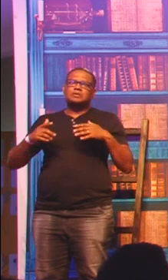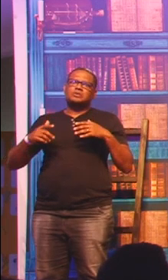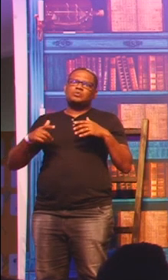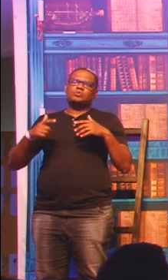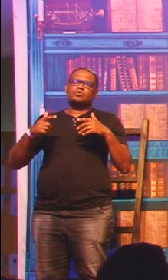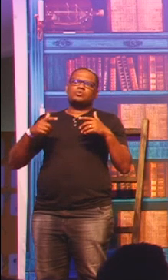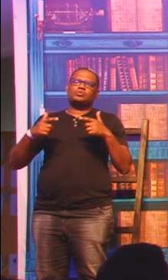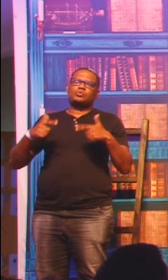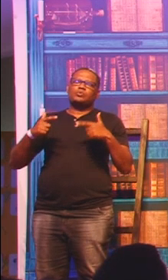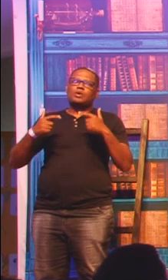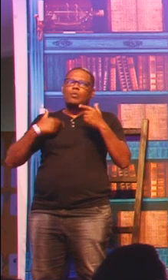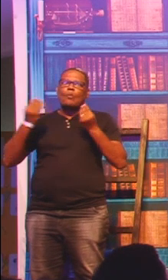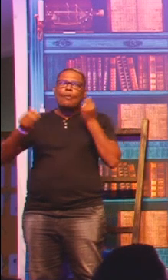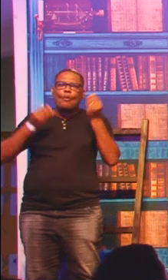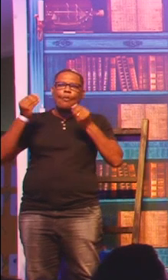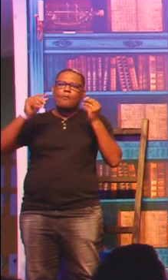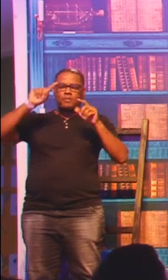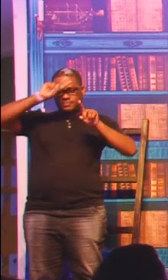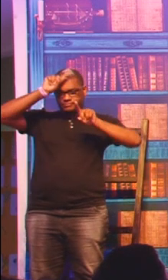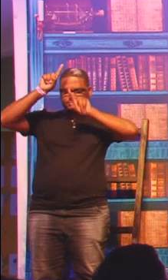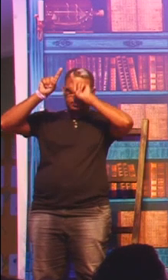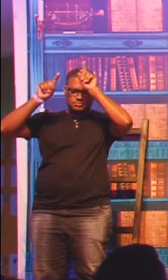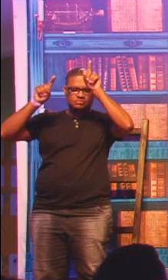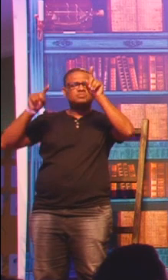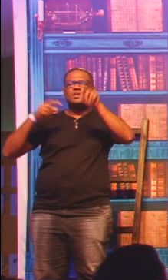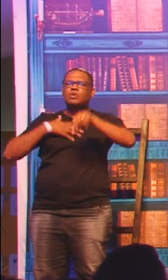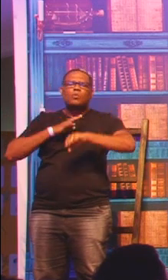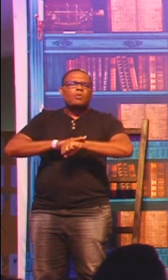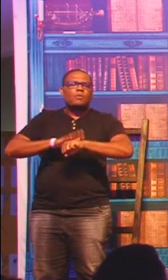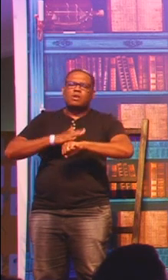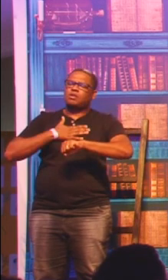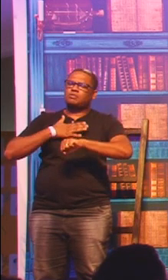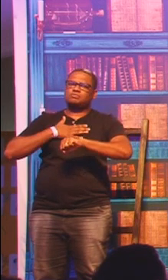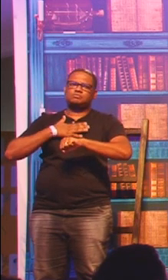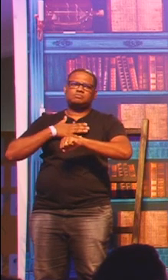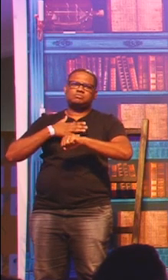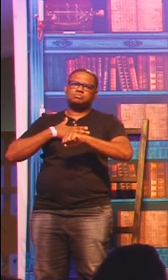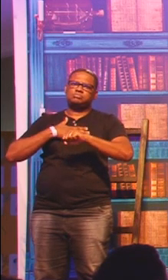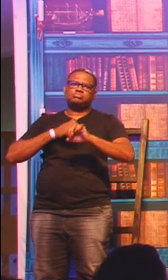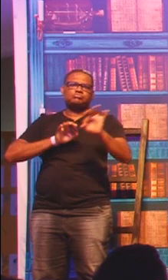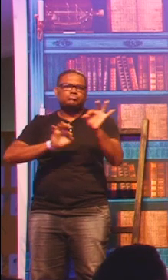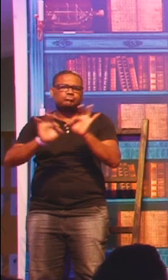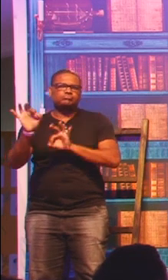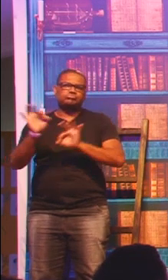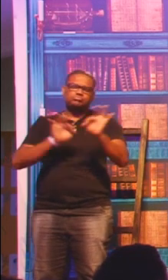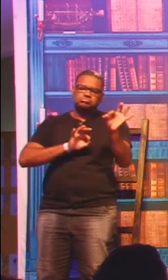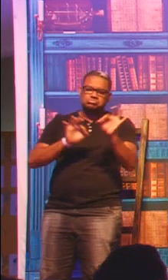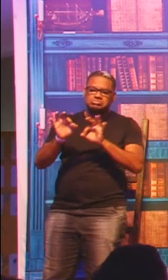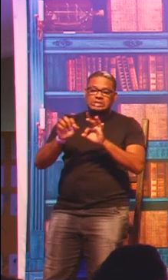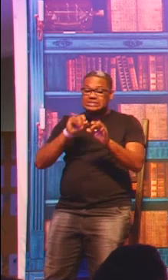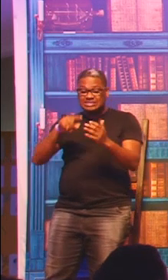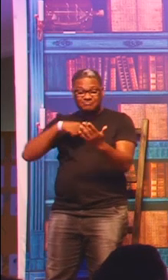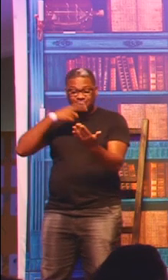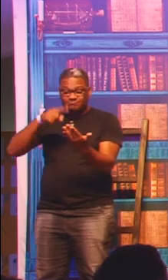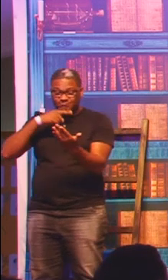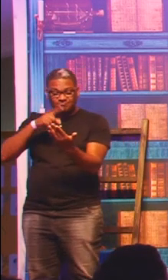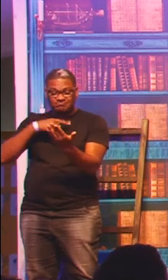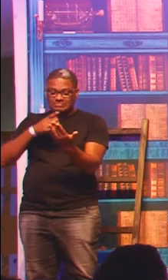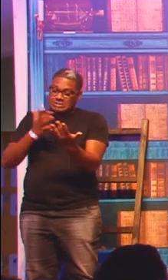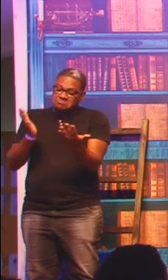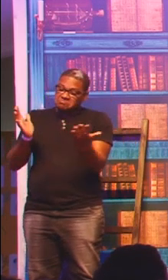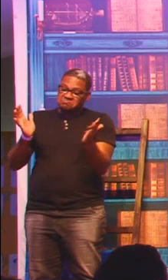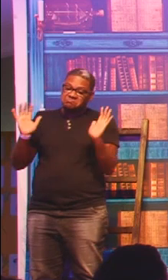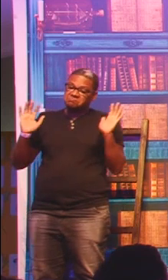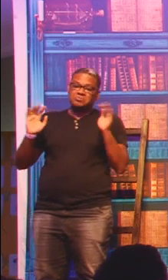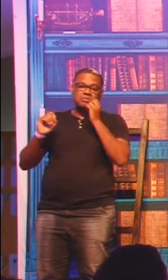questões quanto à criação. Ela acontece quando tem que acontecer. Se não acontecer também, está ótimo, né? Porque eu